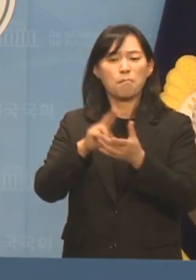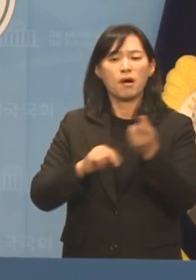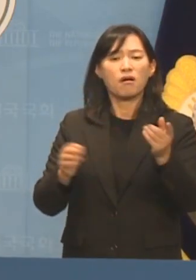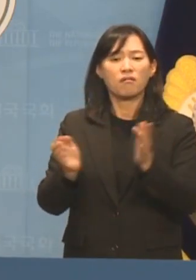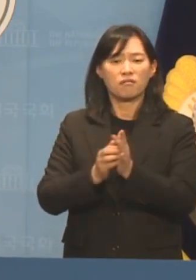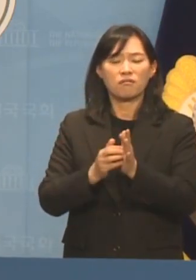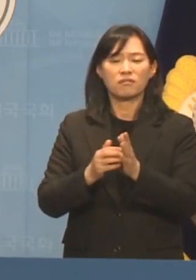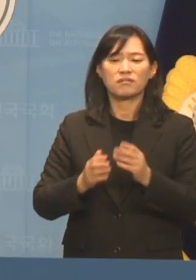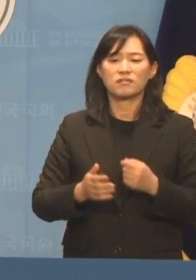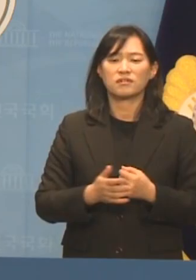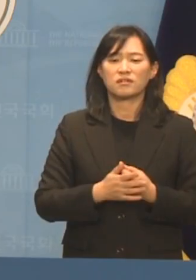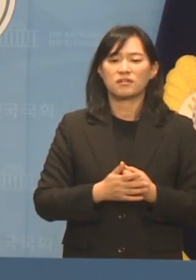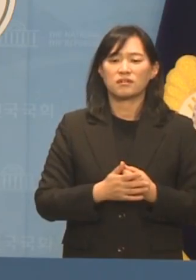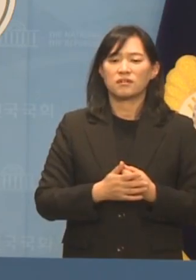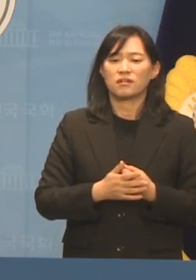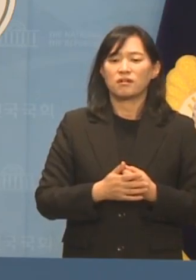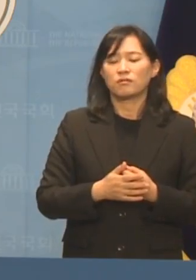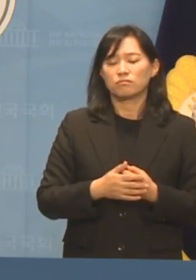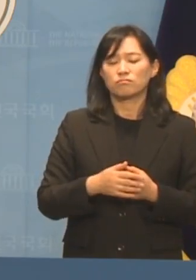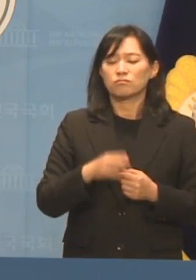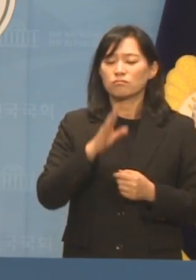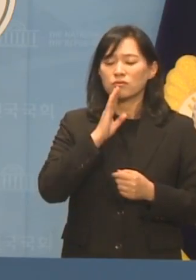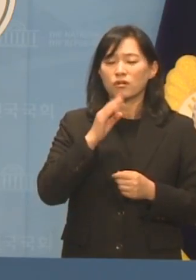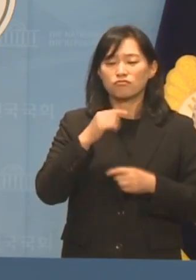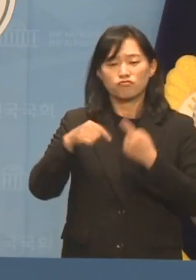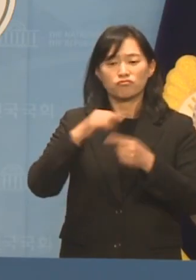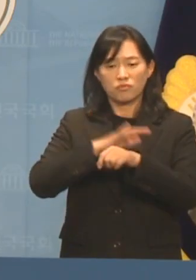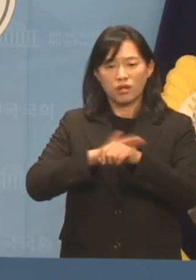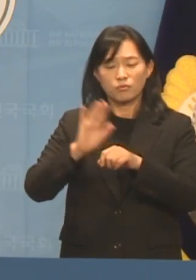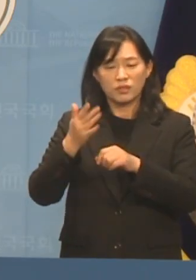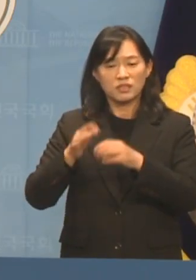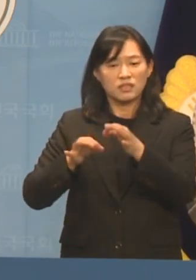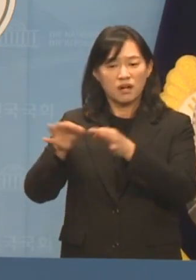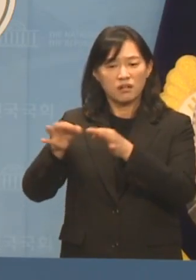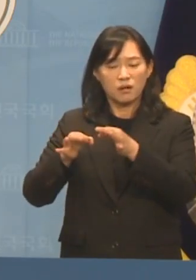캐시카우가 될 수 있는 우량점포를 매각했다는 것은